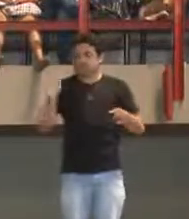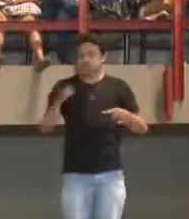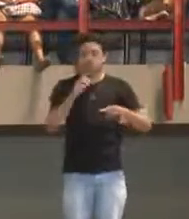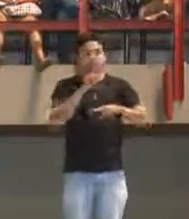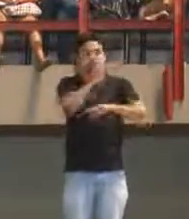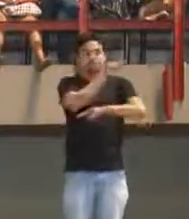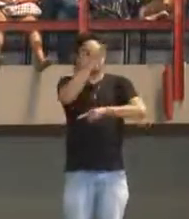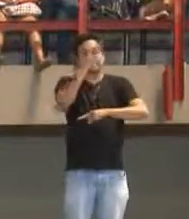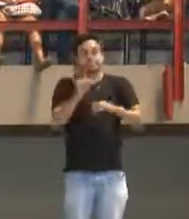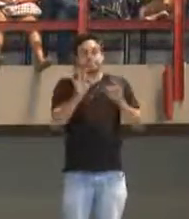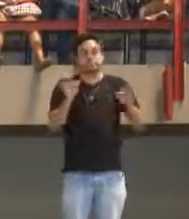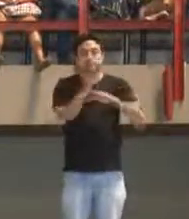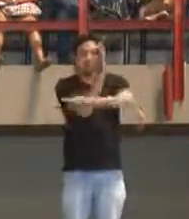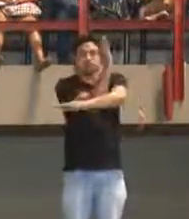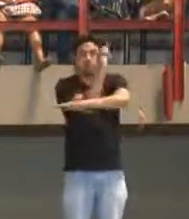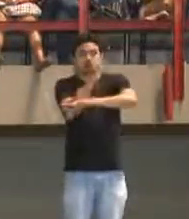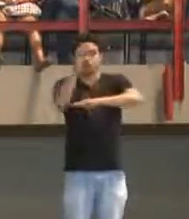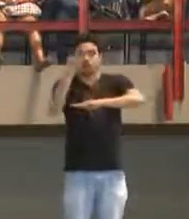bastante sintético.